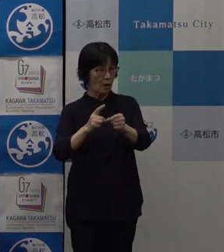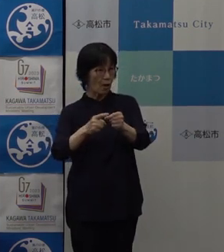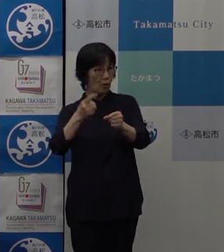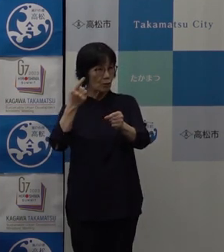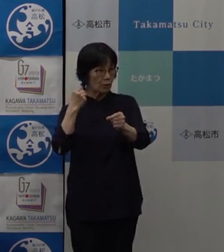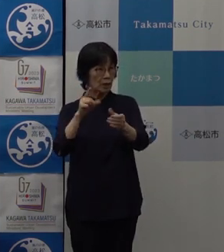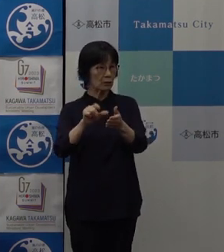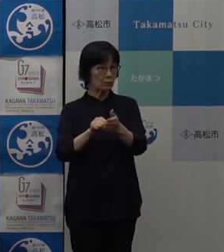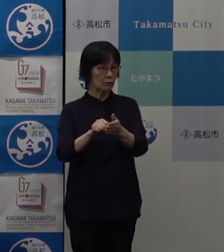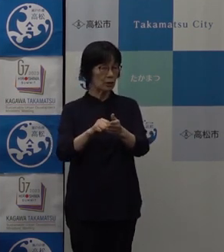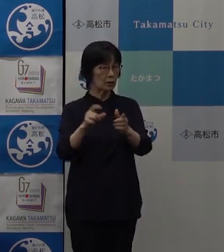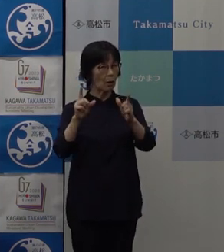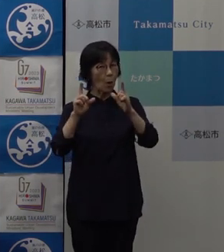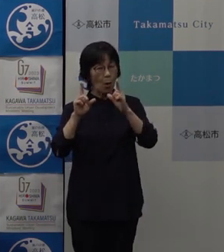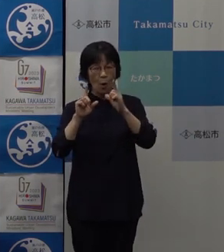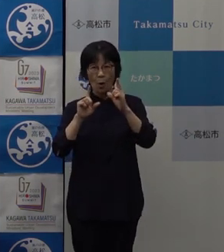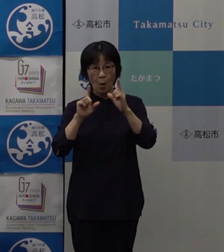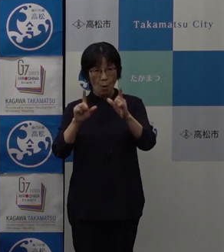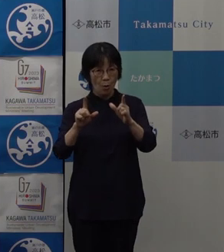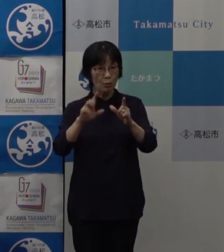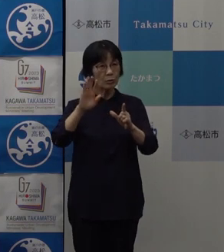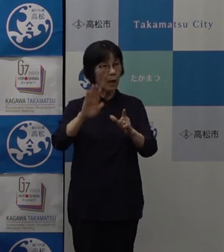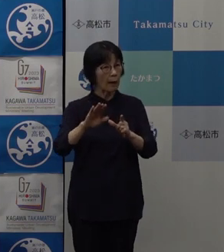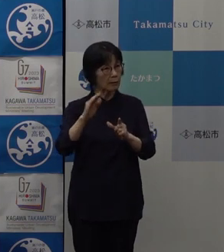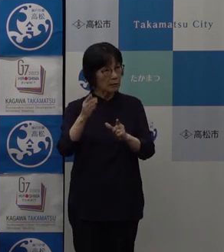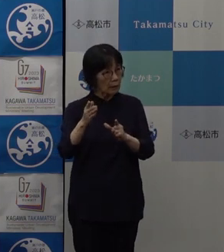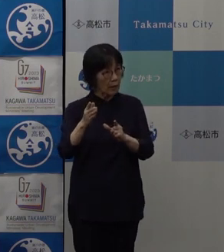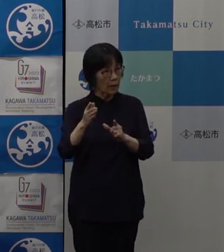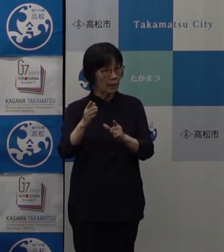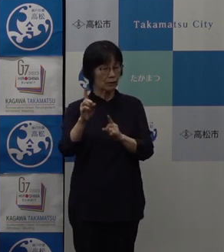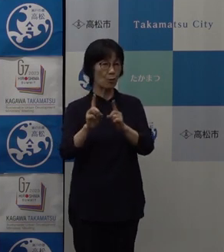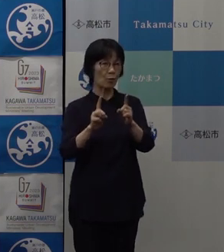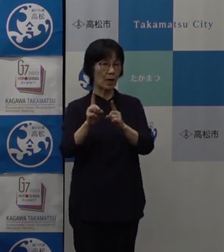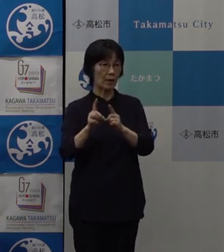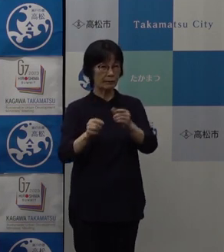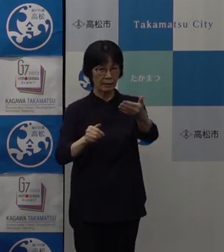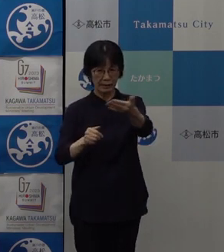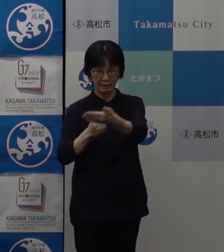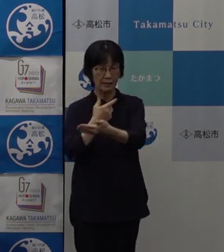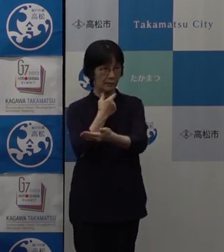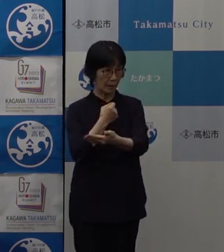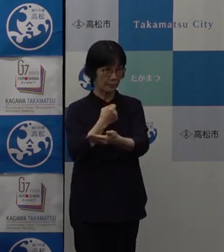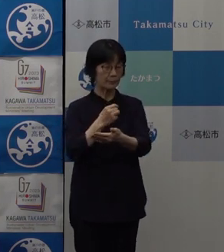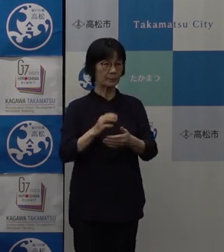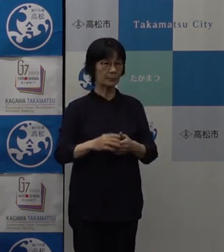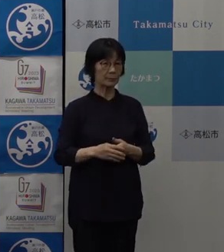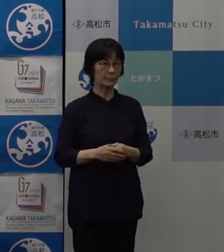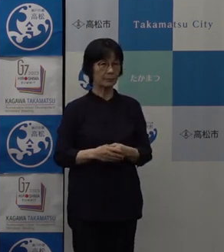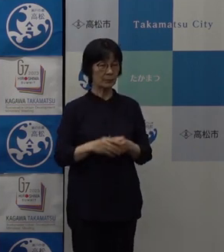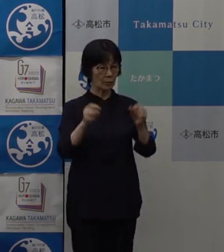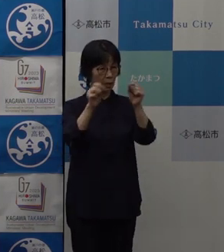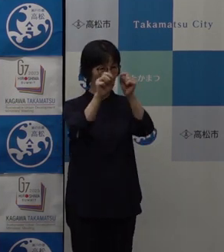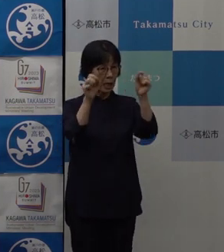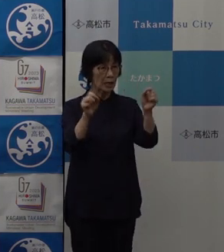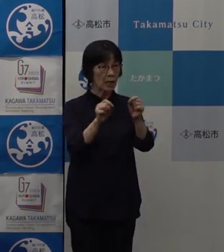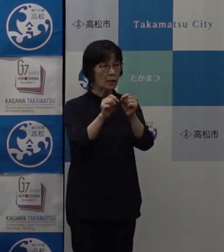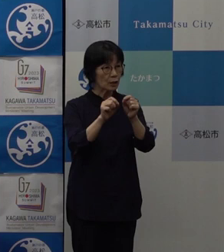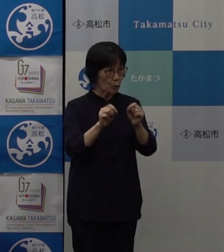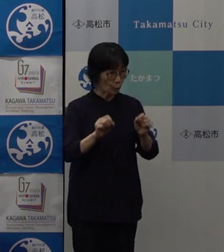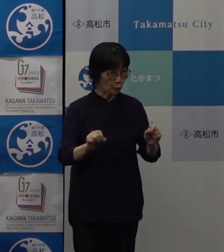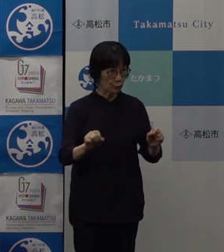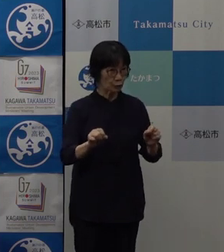で、僕がお伺いしたときになんか具体的ではないけど報告があったということではあるんですが、結局市長の方にはそ